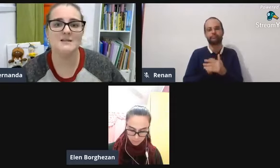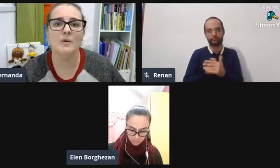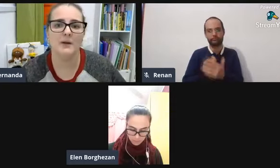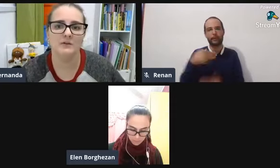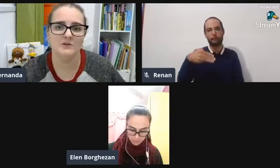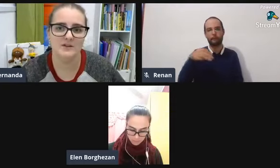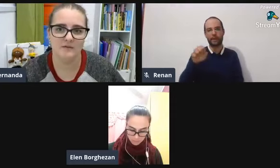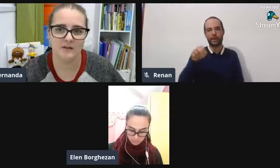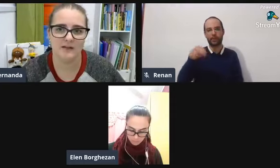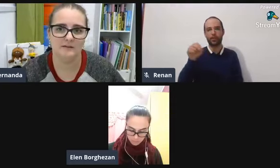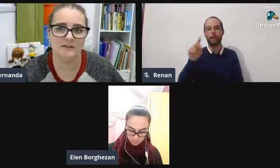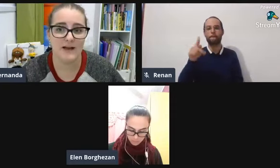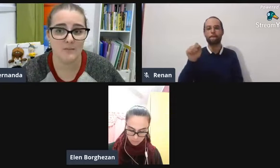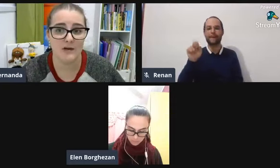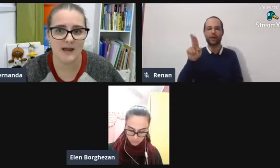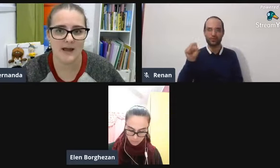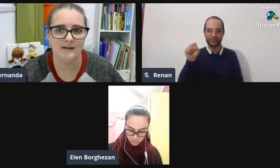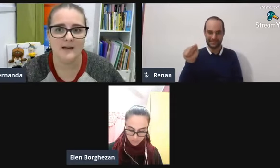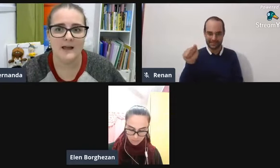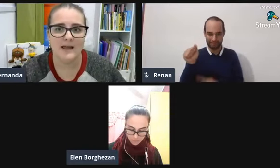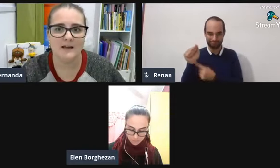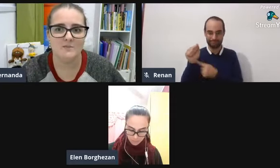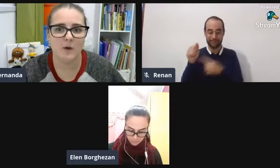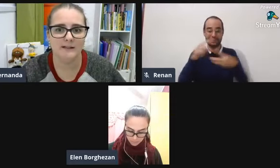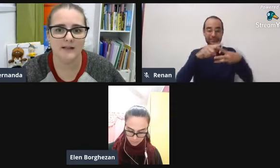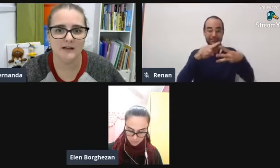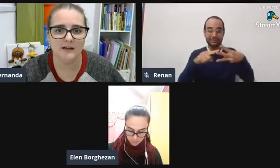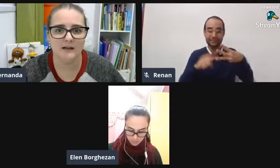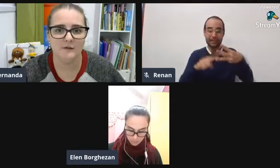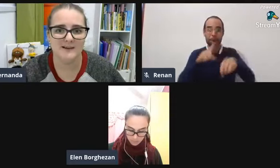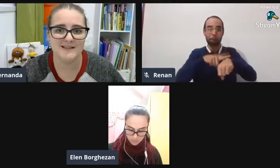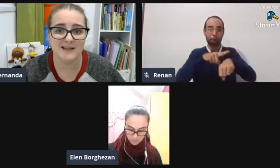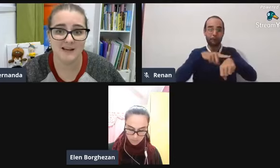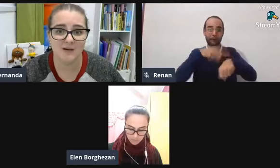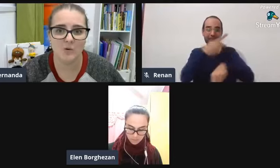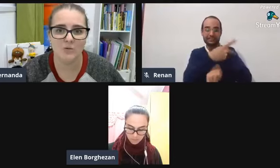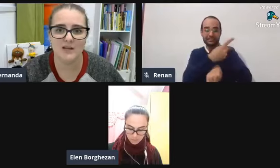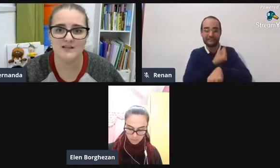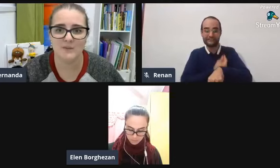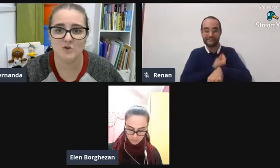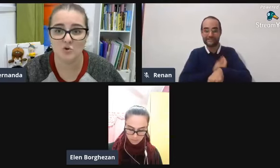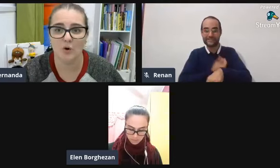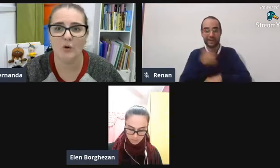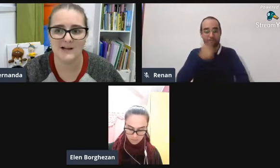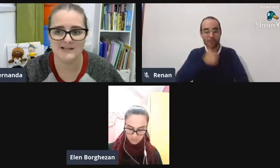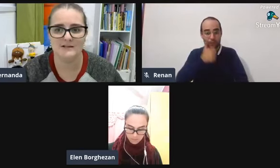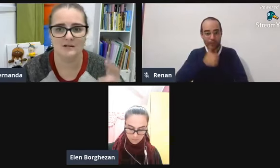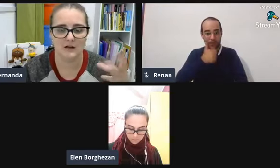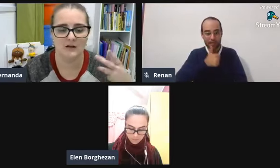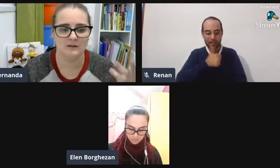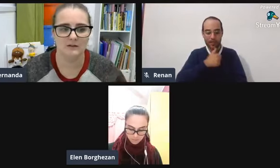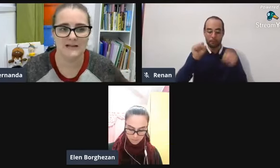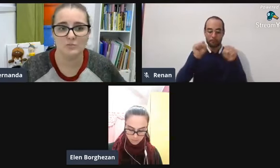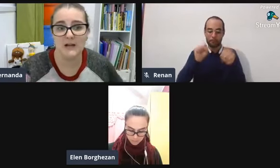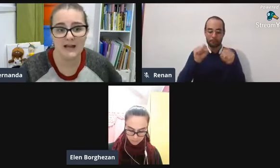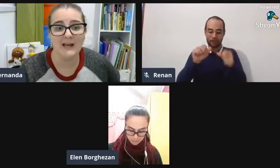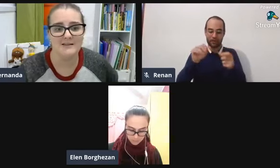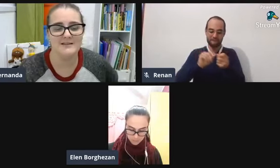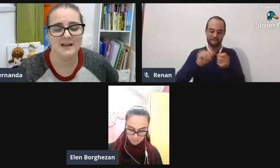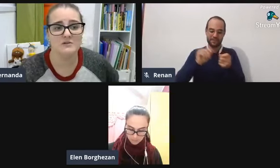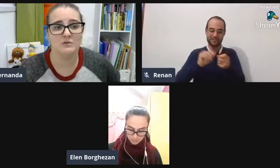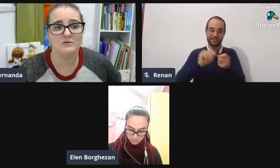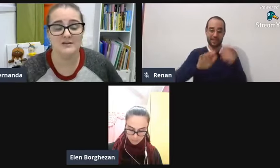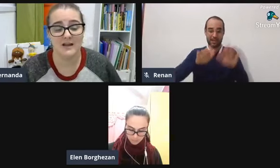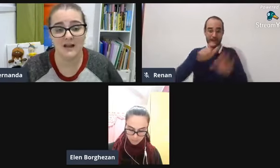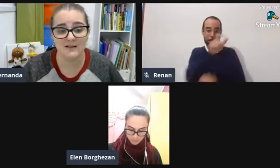Esses 3 momentos da vida da mulher, eles podem fazer com que as pessoas, as